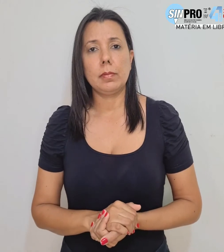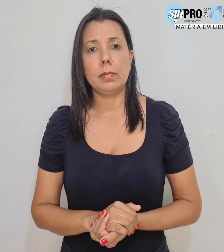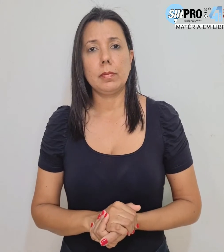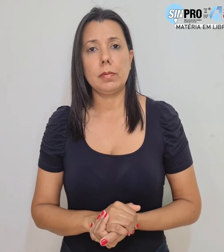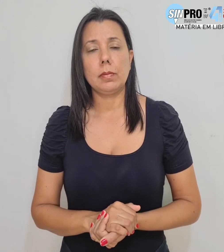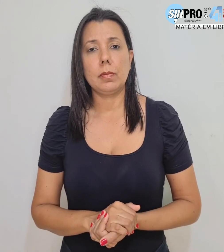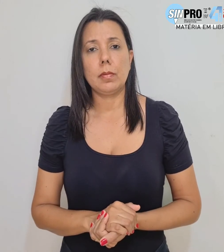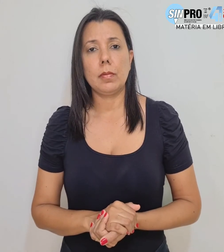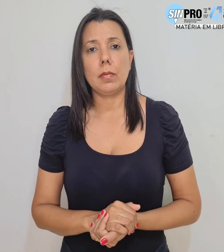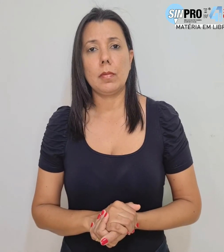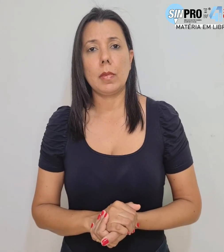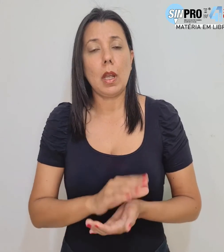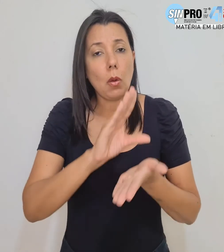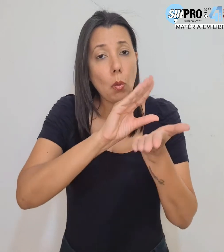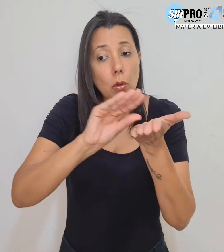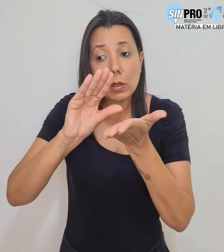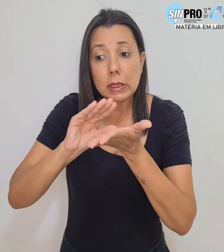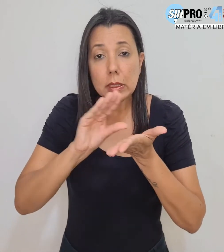ao orçamento público